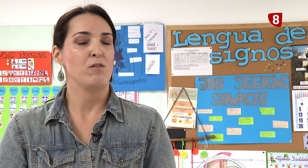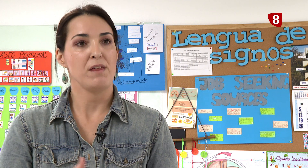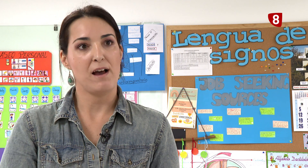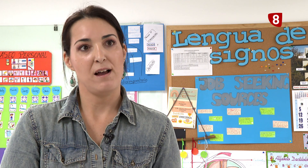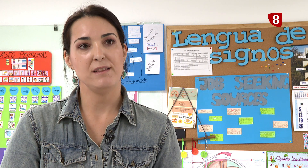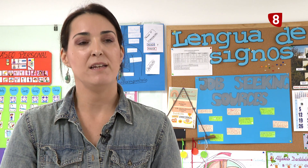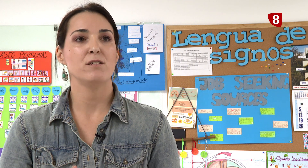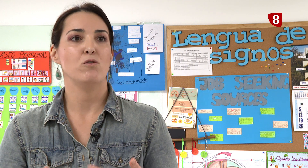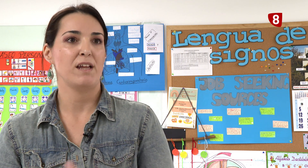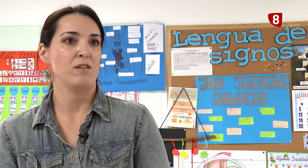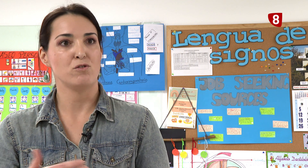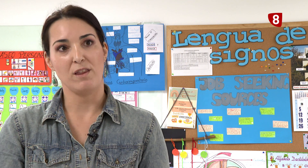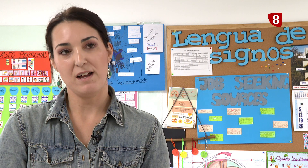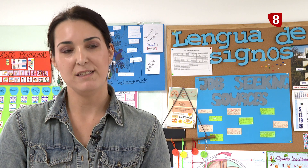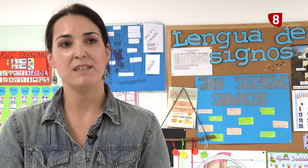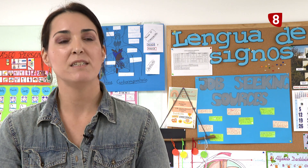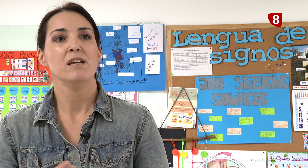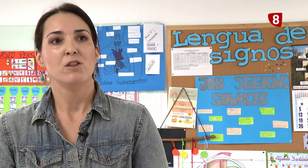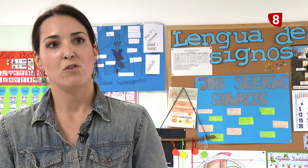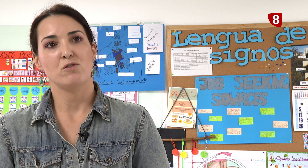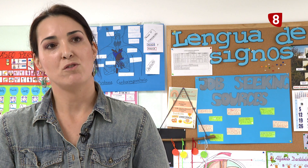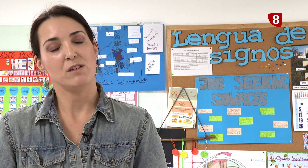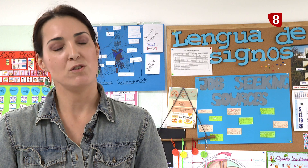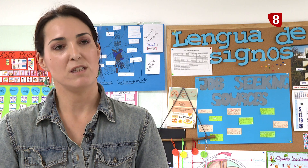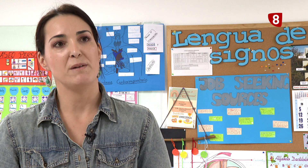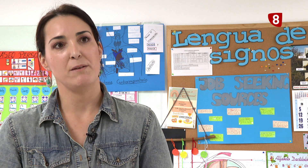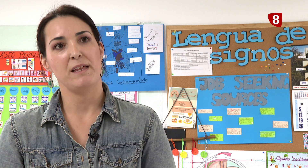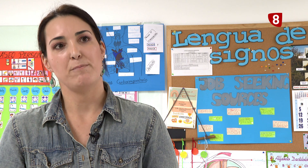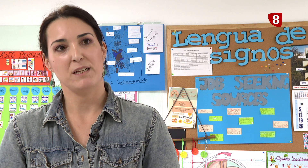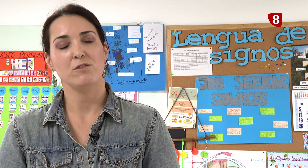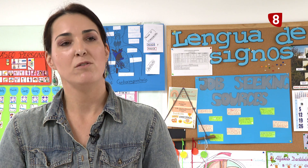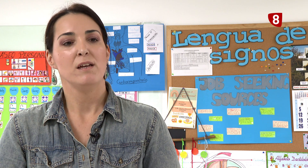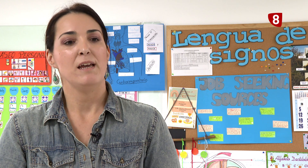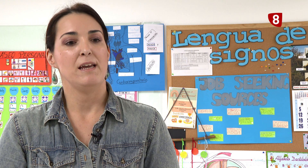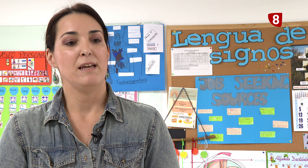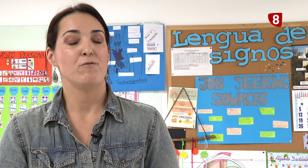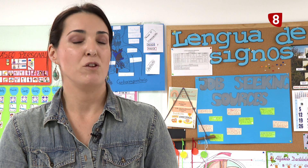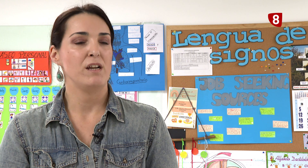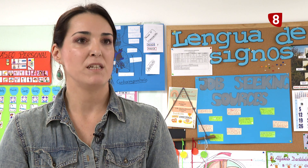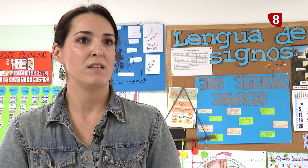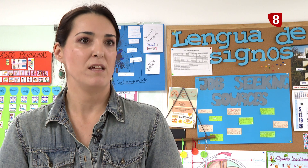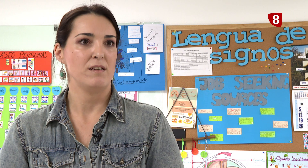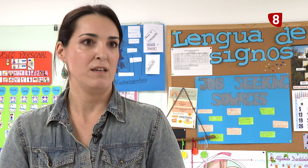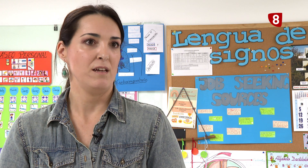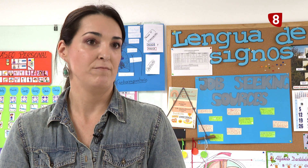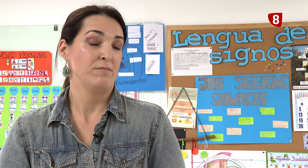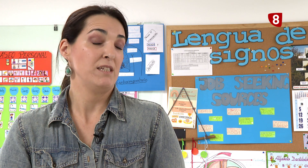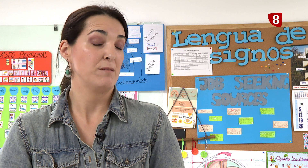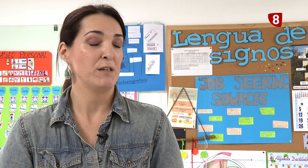ciega antes o ha nacido sorda antes. Todos esos sistemas se van adaptando en función de las necesidades de esas